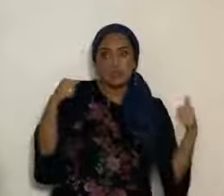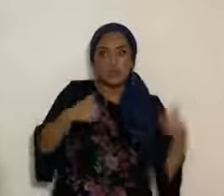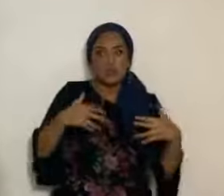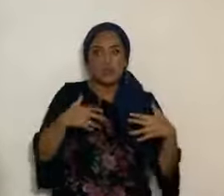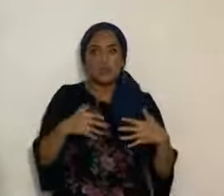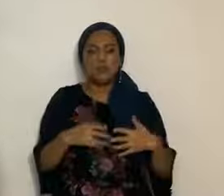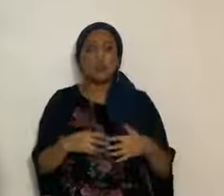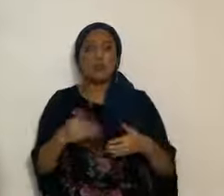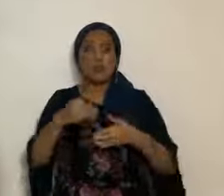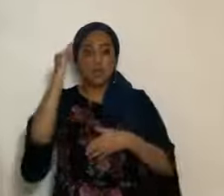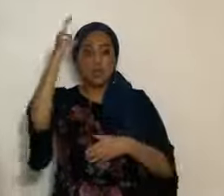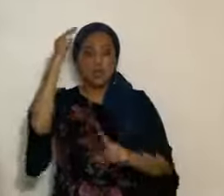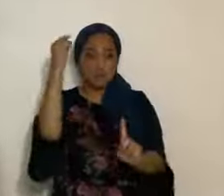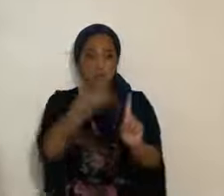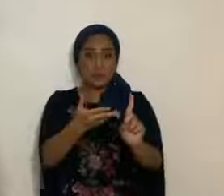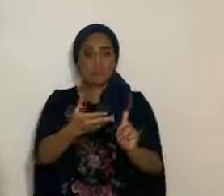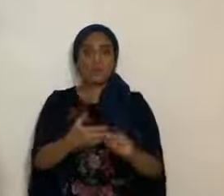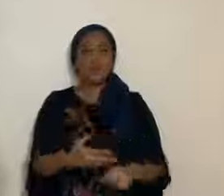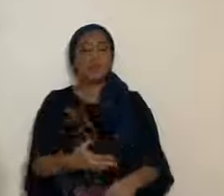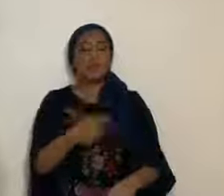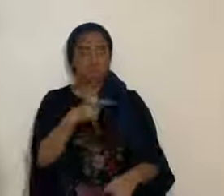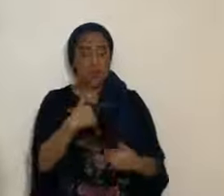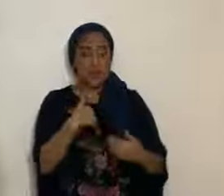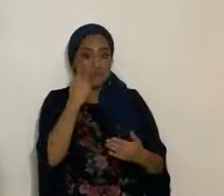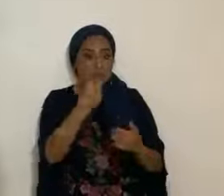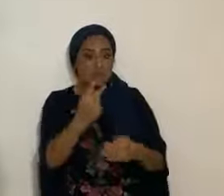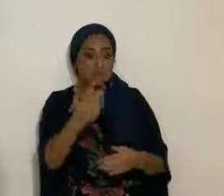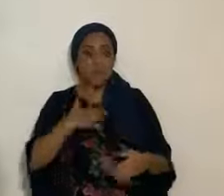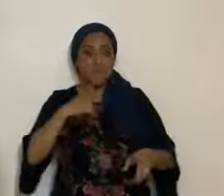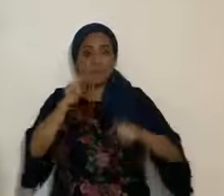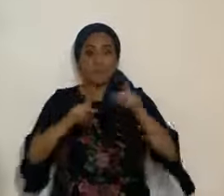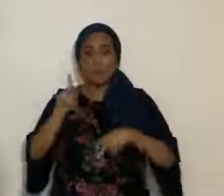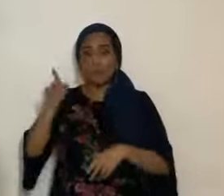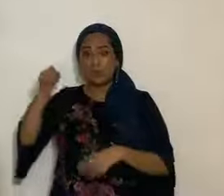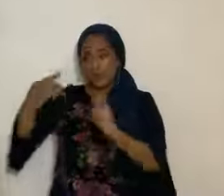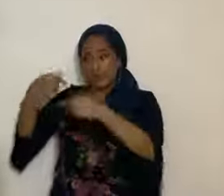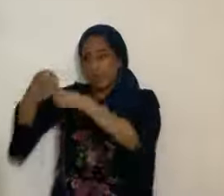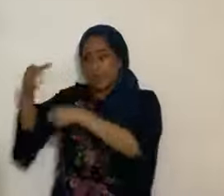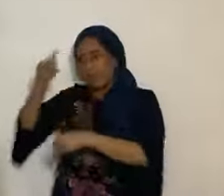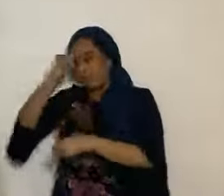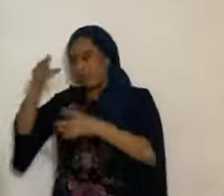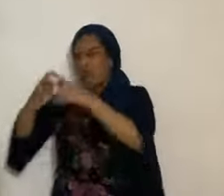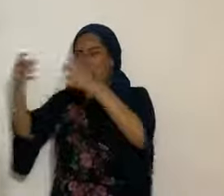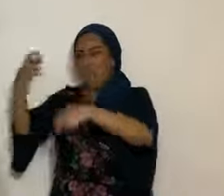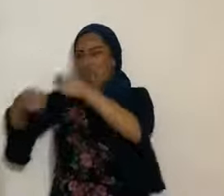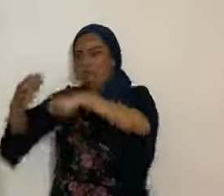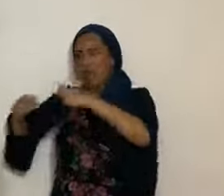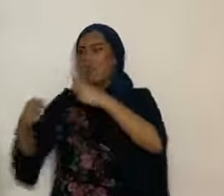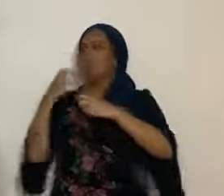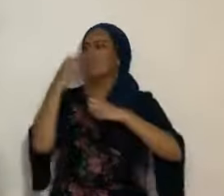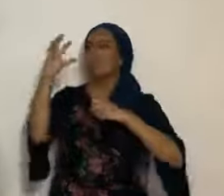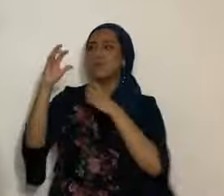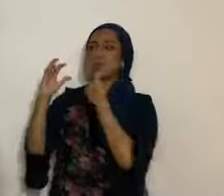Dijo luego Yahweh: bien has visto la aflicción de mi pueblo que está en Egipto, y he oído su clamor a causa de sus